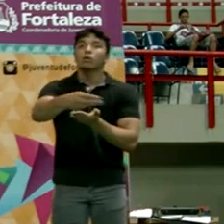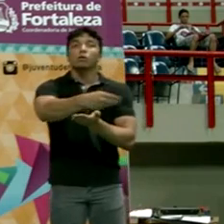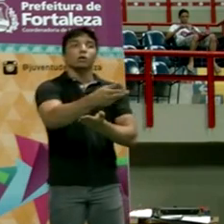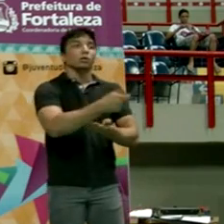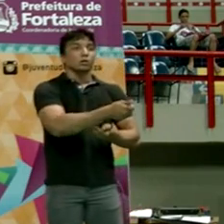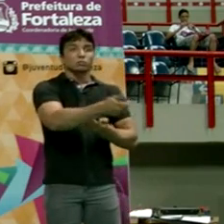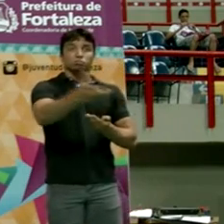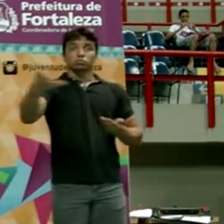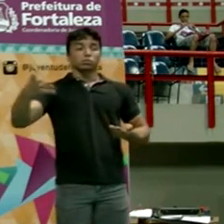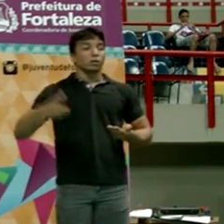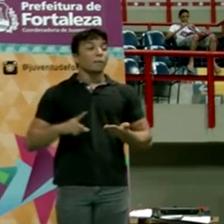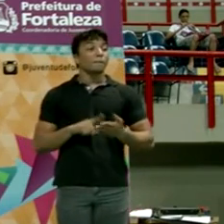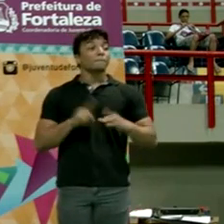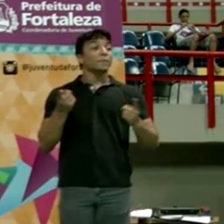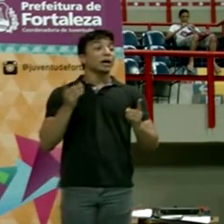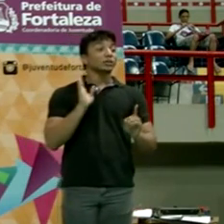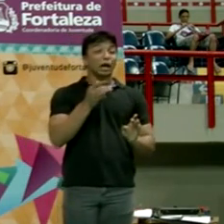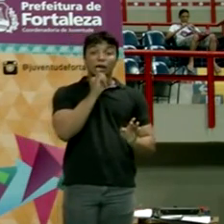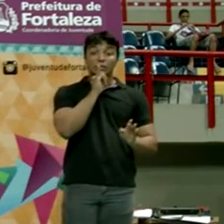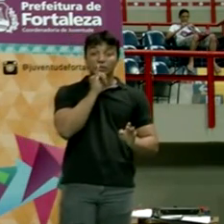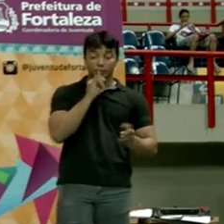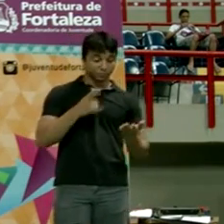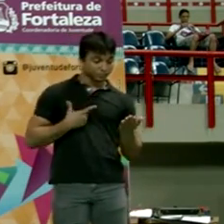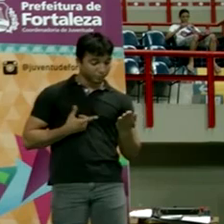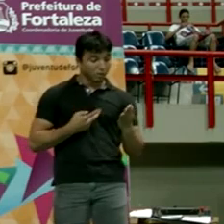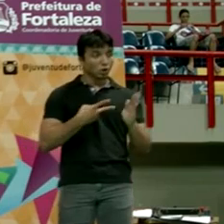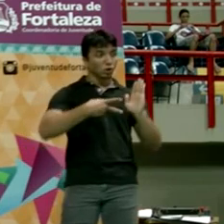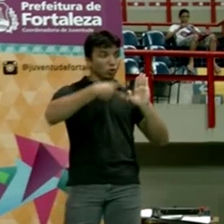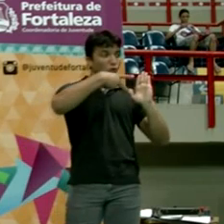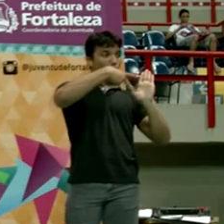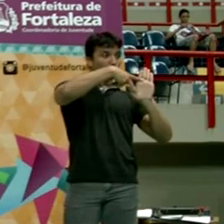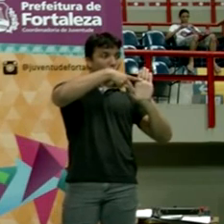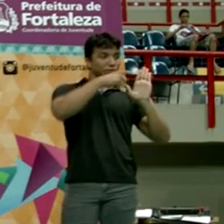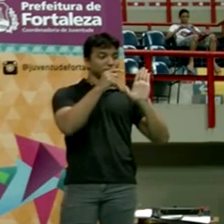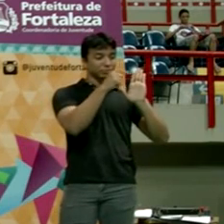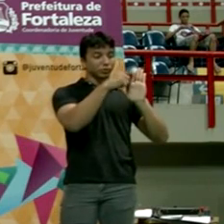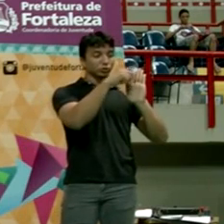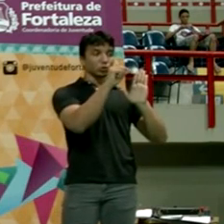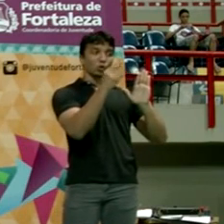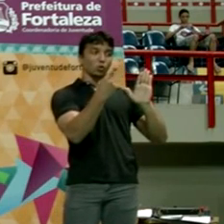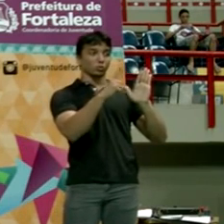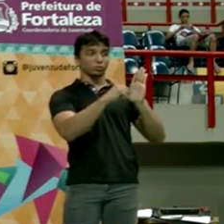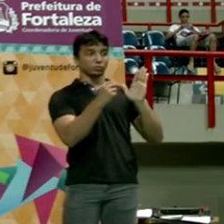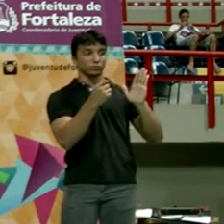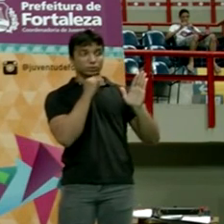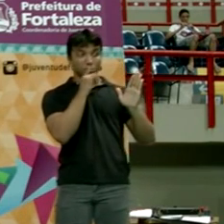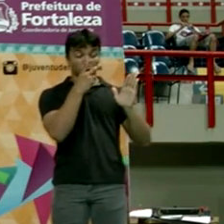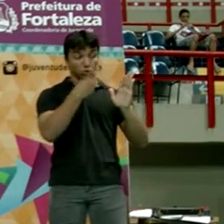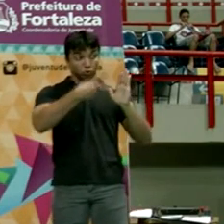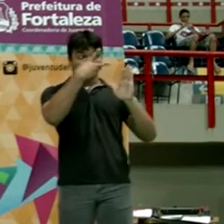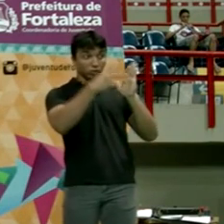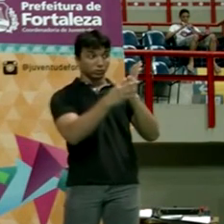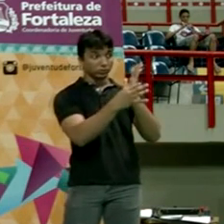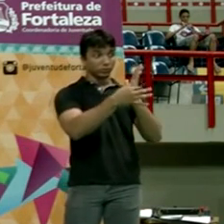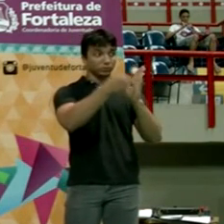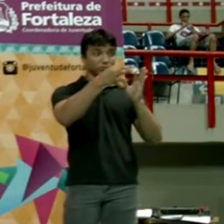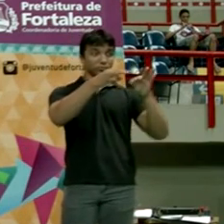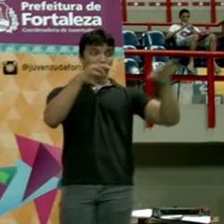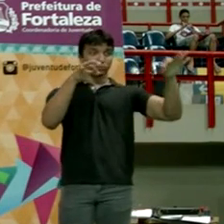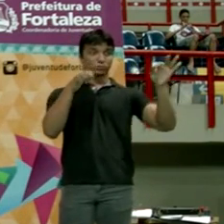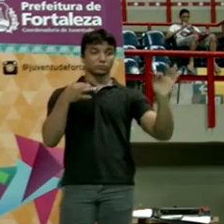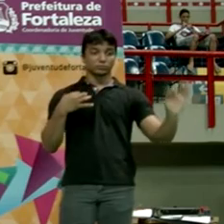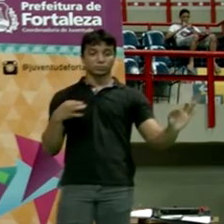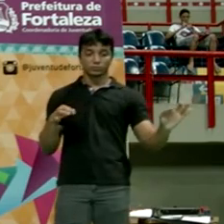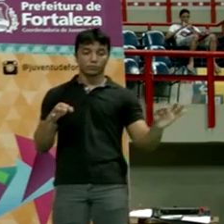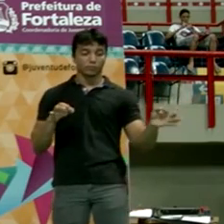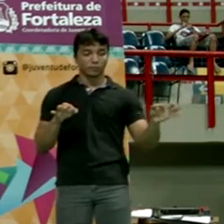agricultores. Só que era cédula o seguinte, tinha duas vias. Você colocava uma via na urna e tinha que trazer a